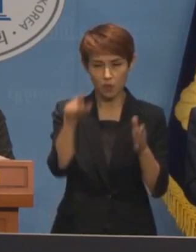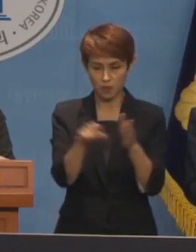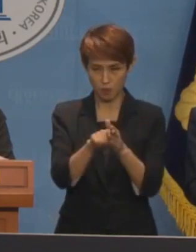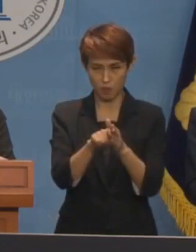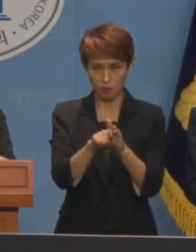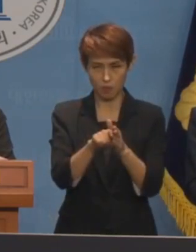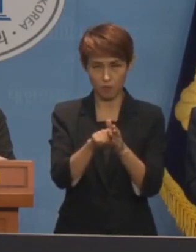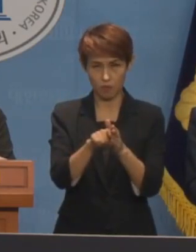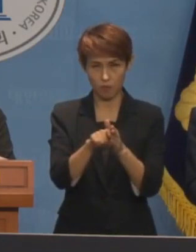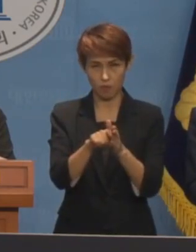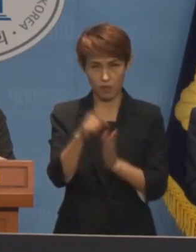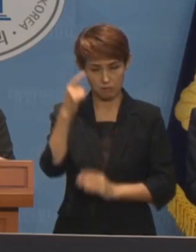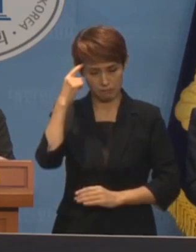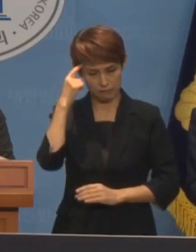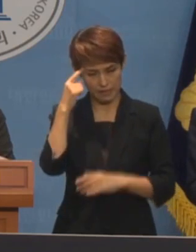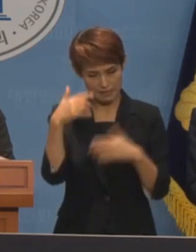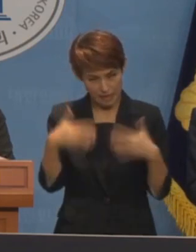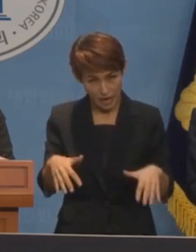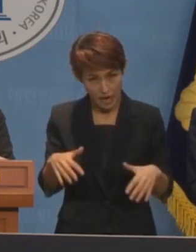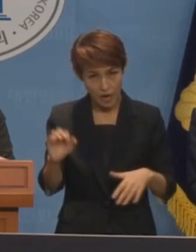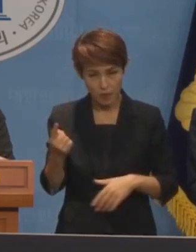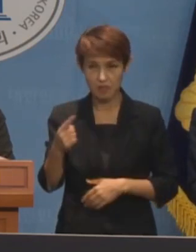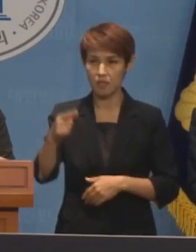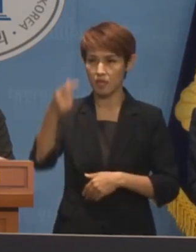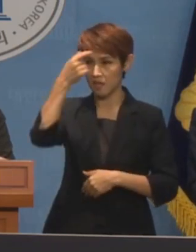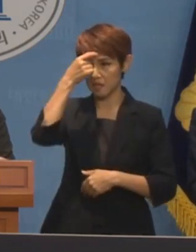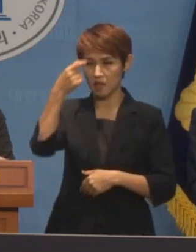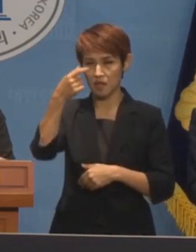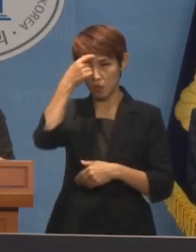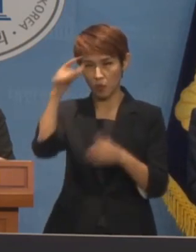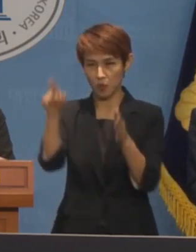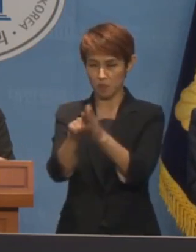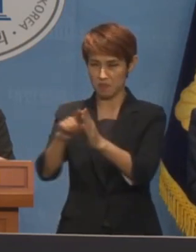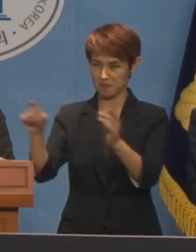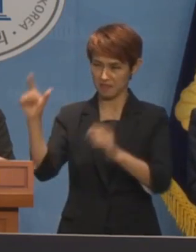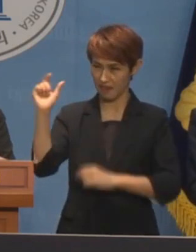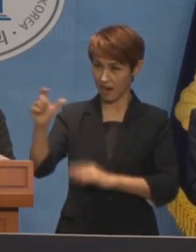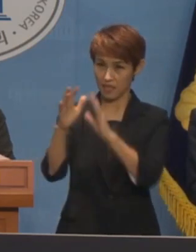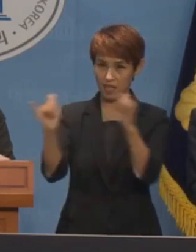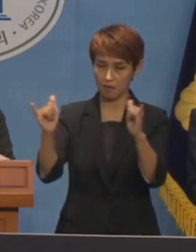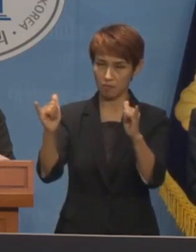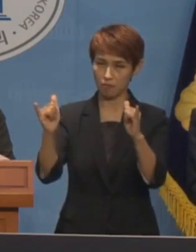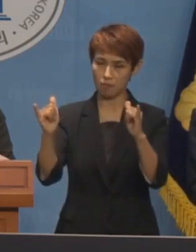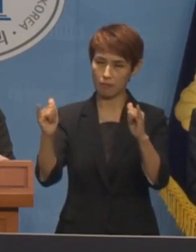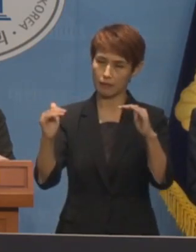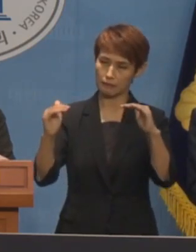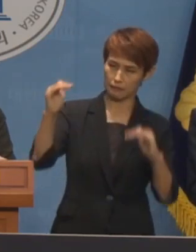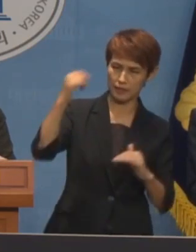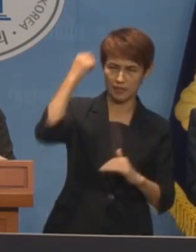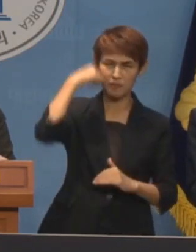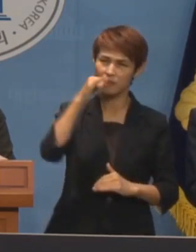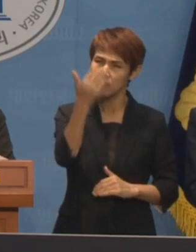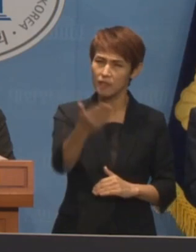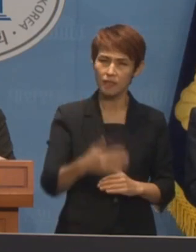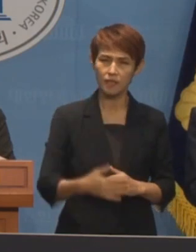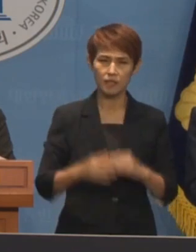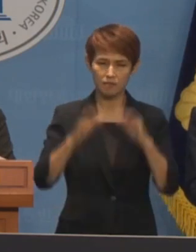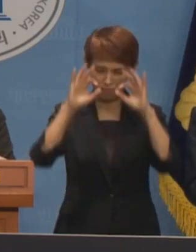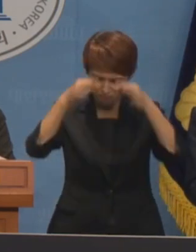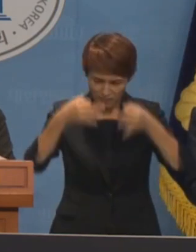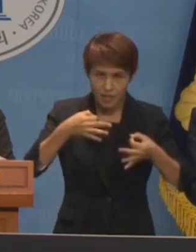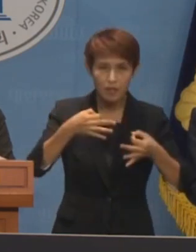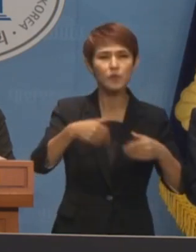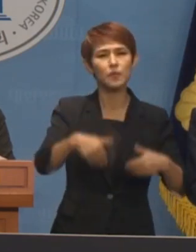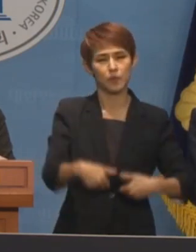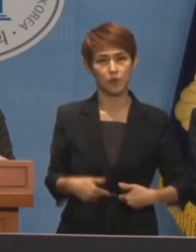신념에 부실하기에 강한 사람에 대한 열등감이나 거부감을 갖고 있는 건 아닌지, 스스로 안